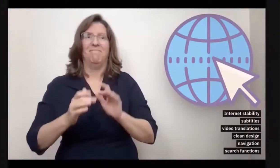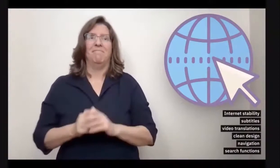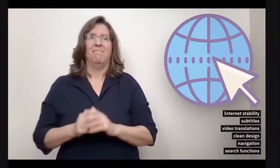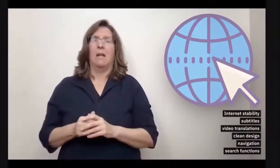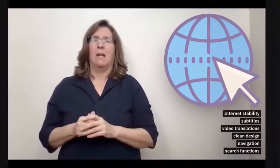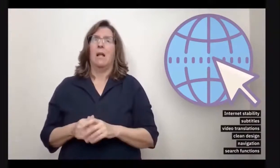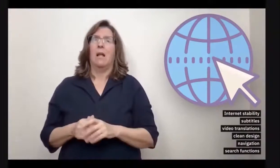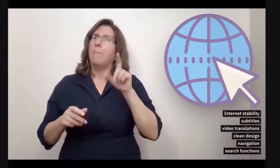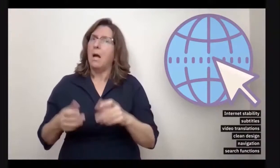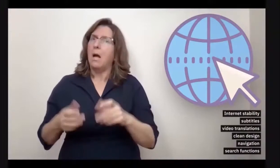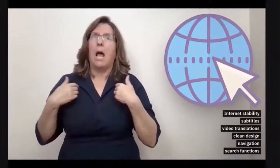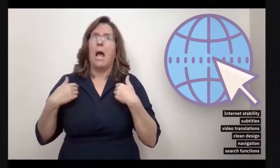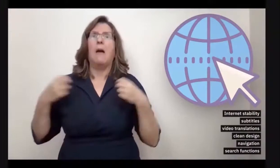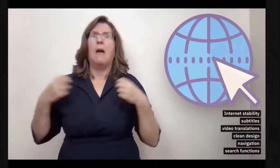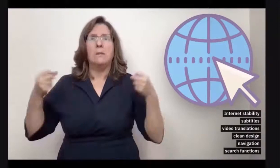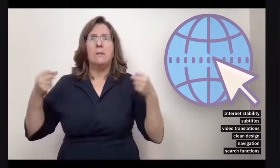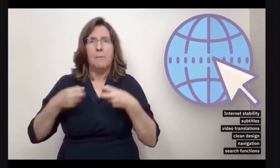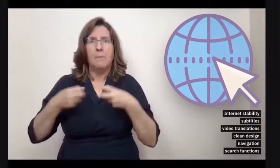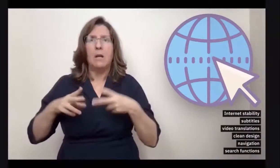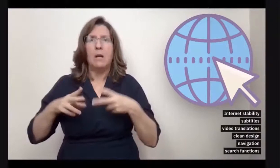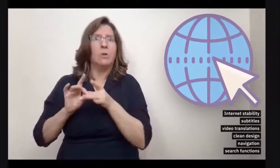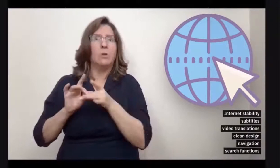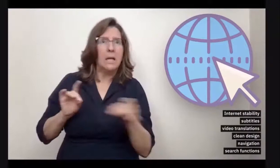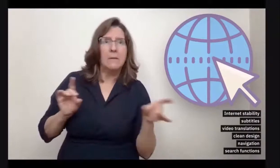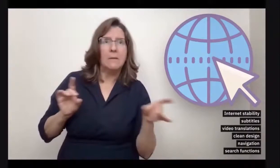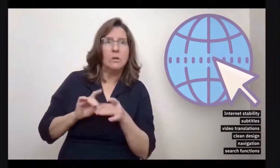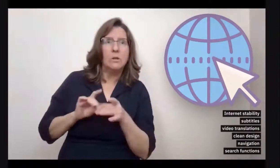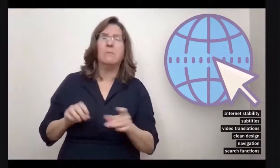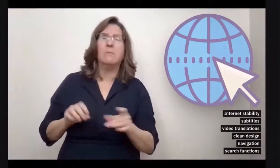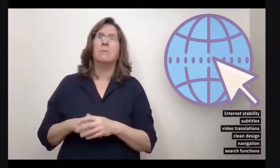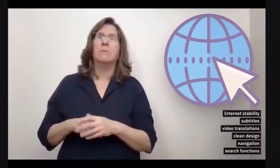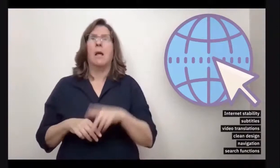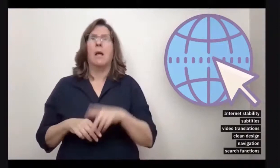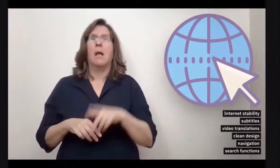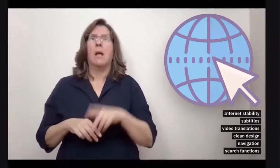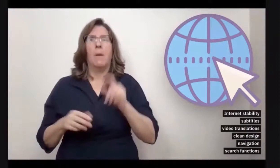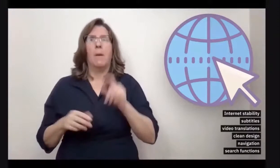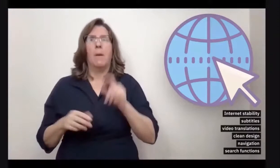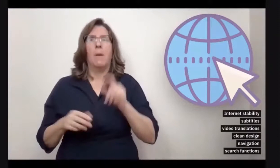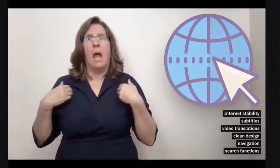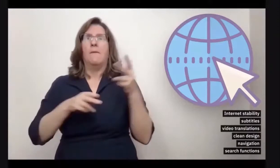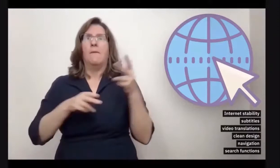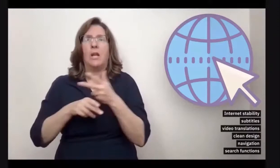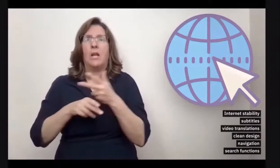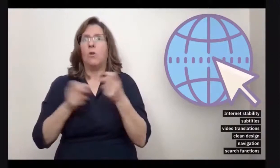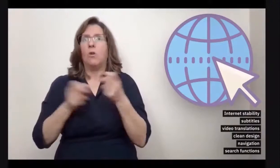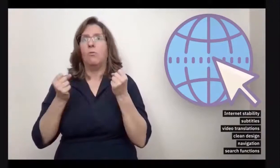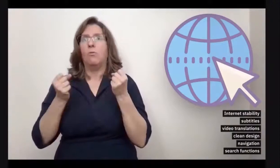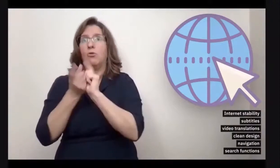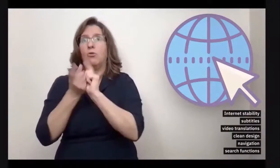la presentación debe tener un diseño limpio en la pantalla, la navegación y las funciones de